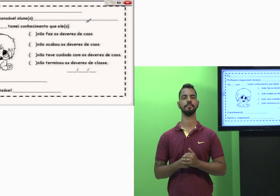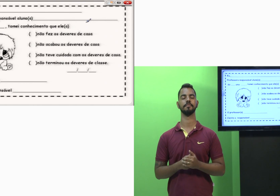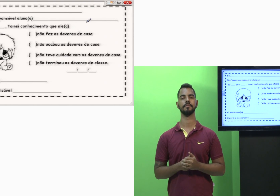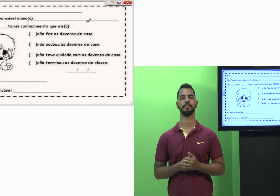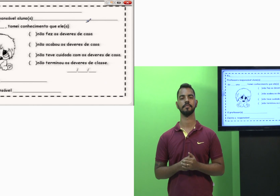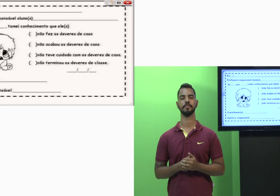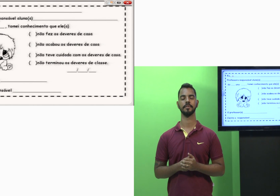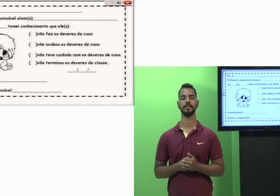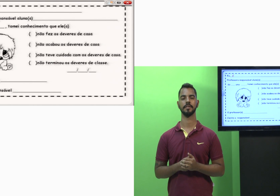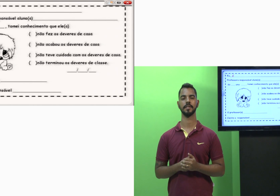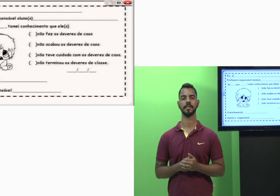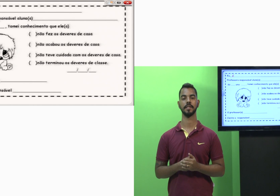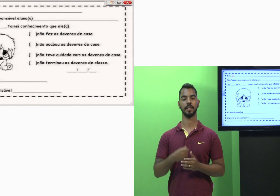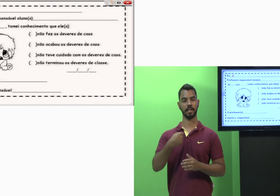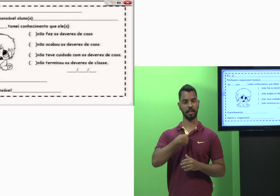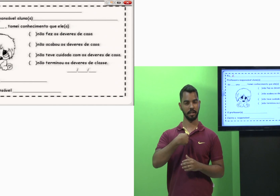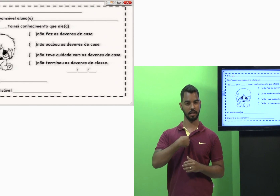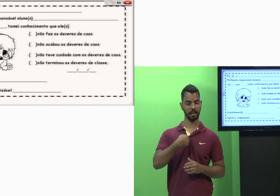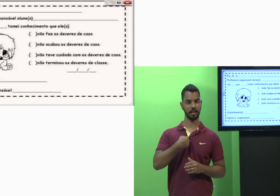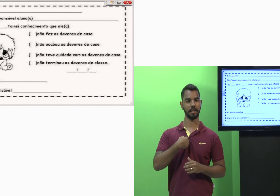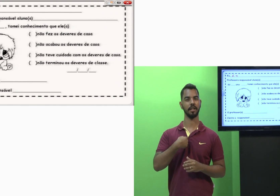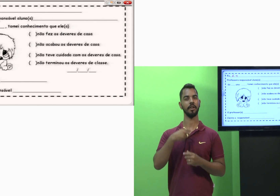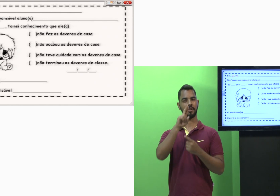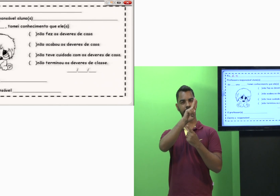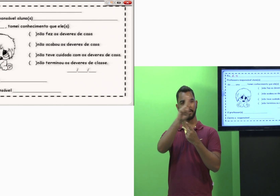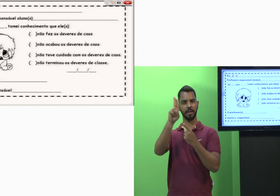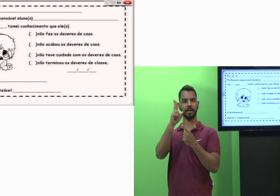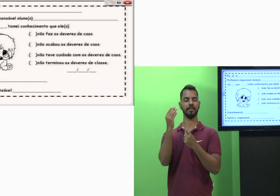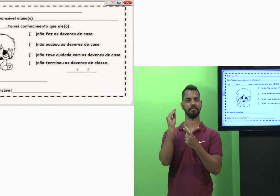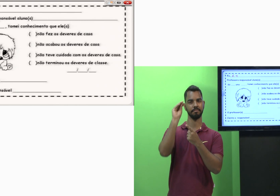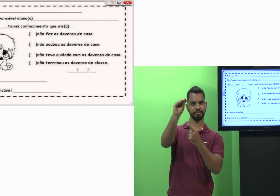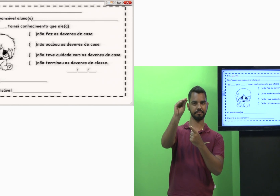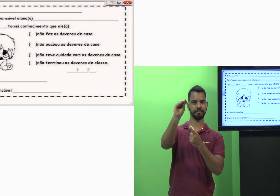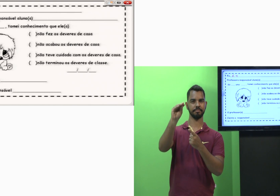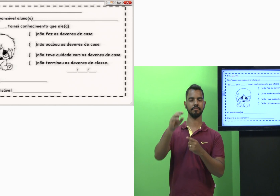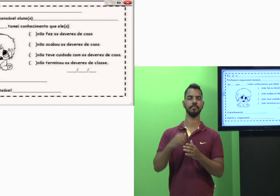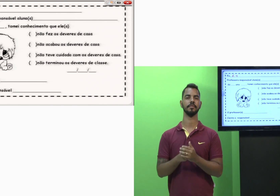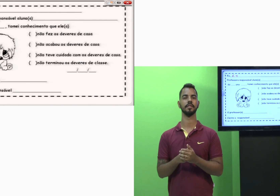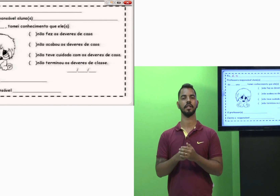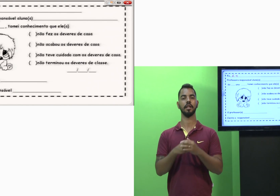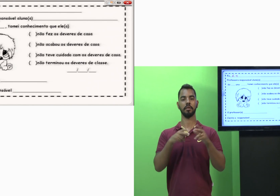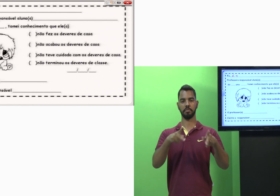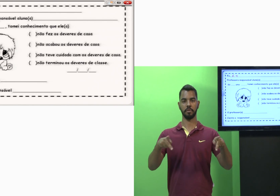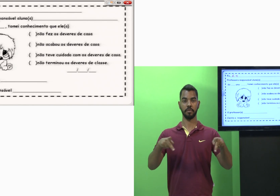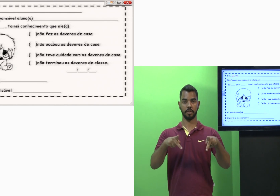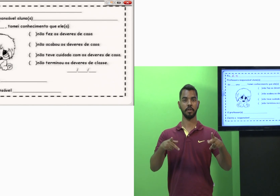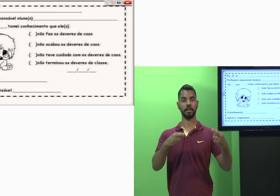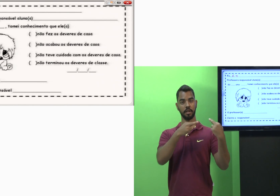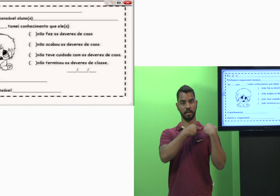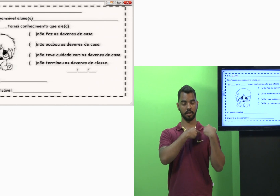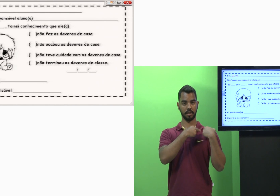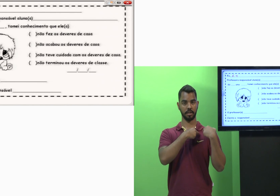Eu, fulano de tal, né, professora responsável pelo